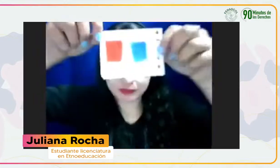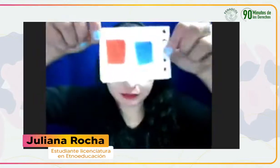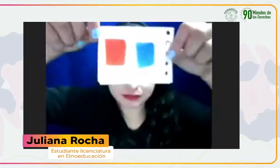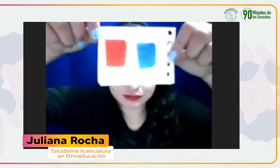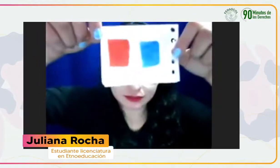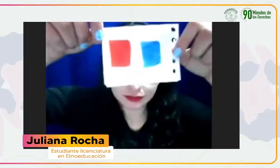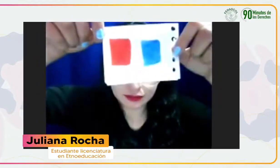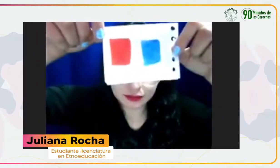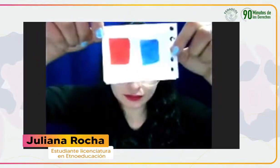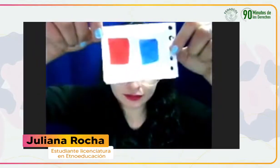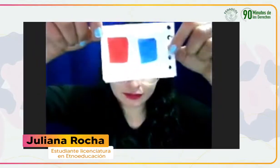Ahora miren estos.